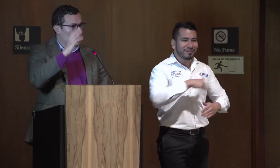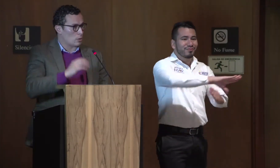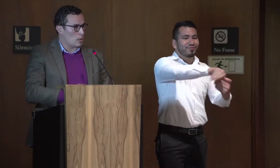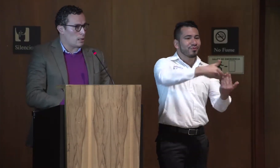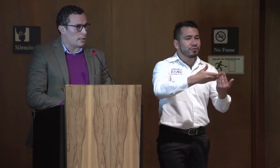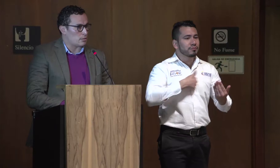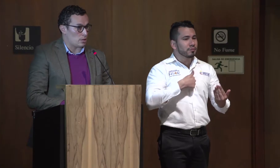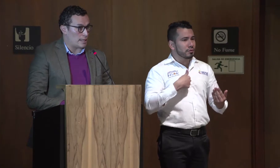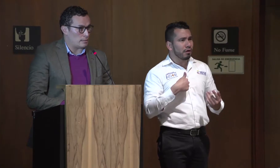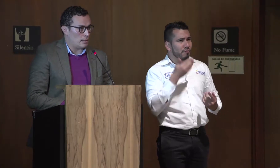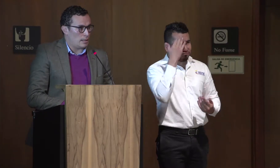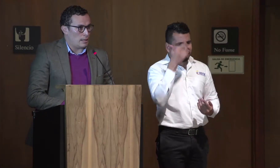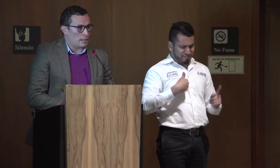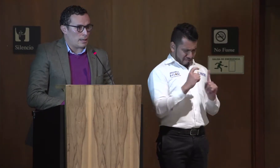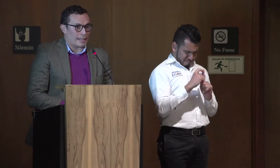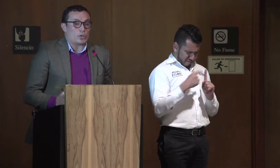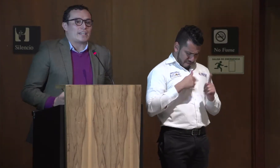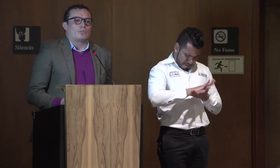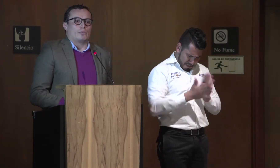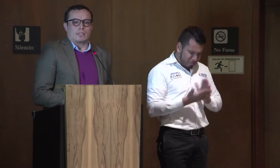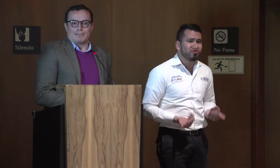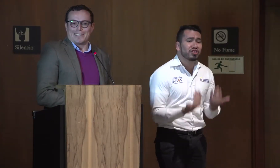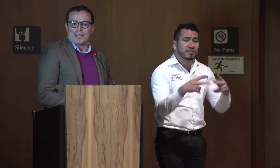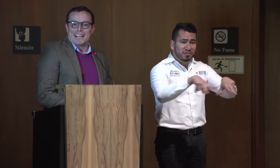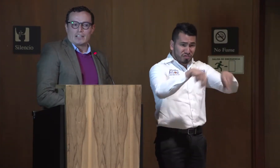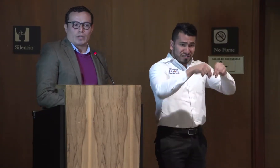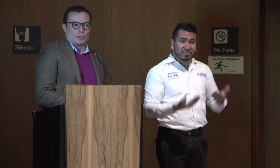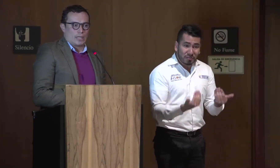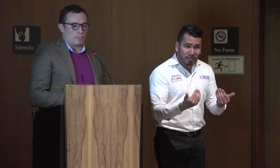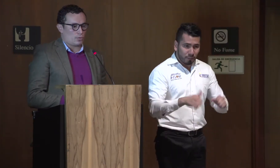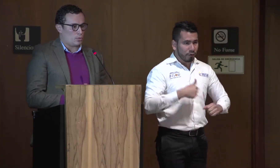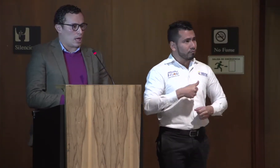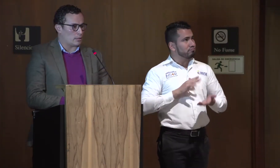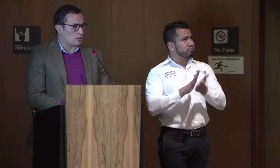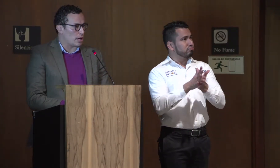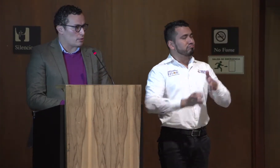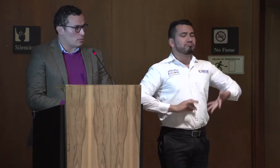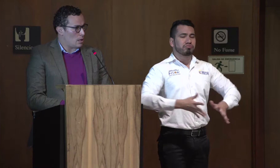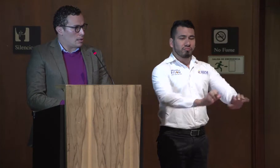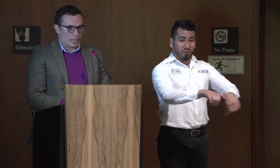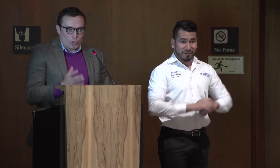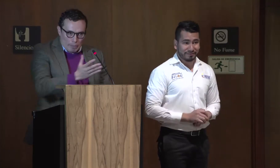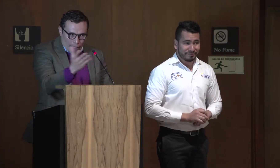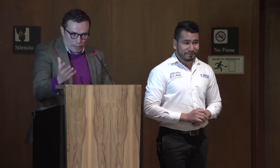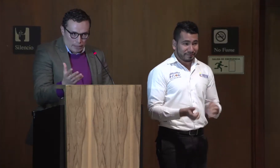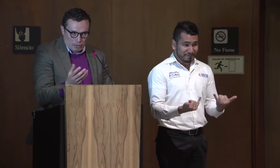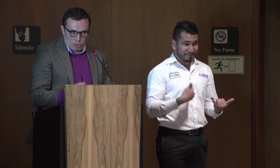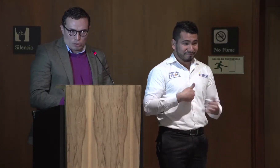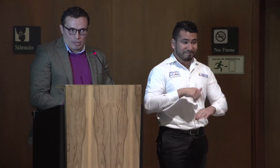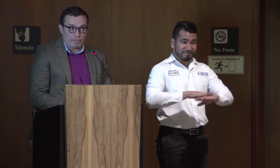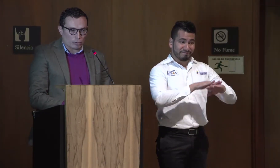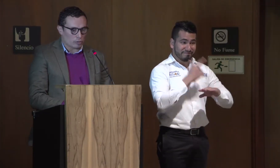una dirección en la sociedad. Creo que eso es lo que está pasando acá. Cuando llegamos al glosario, siento que parte